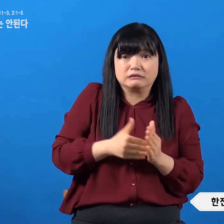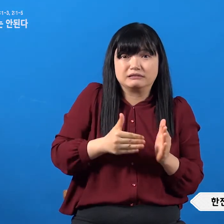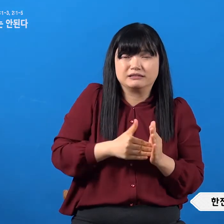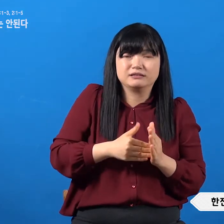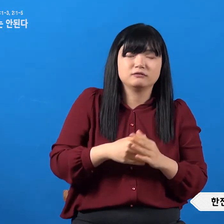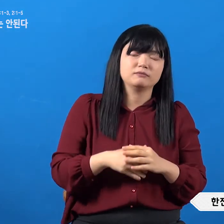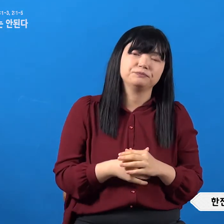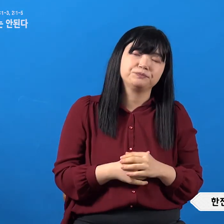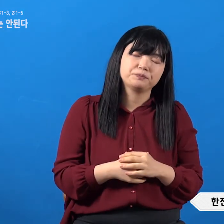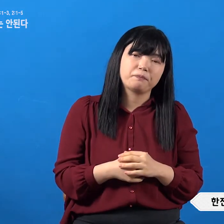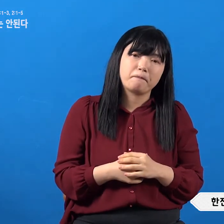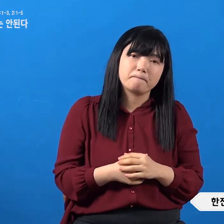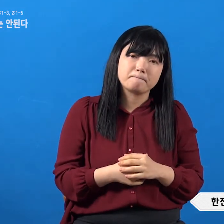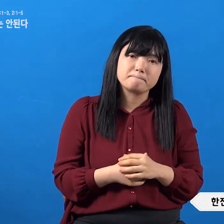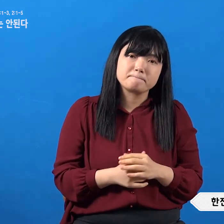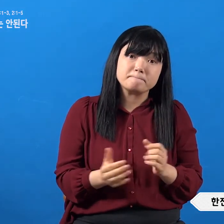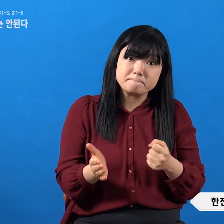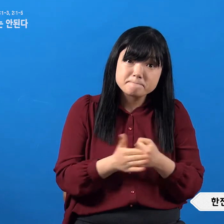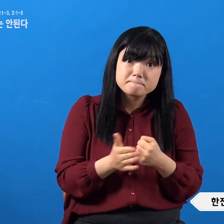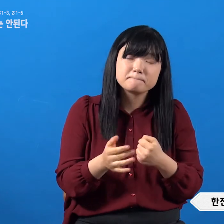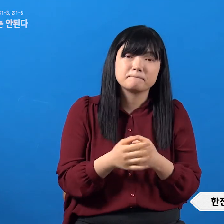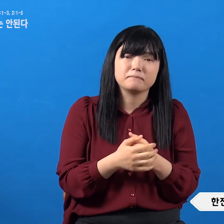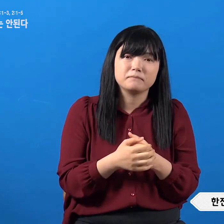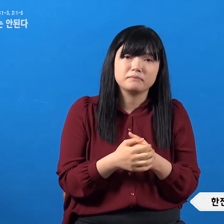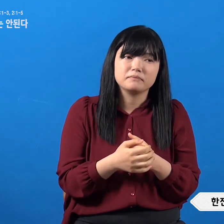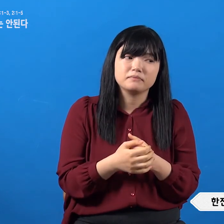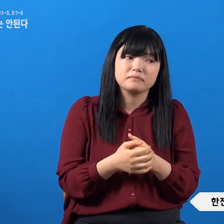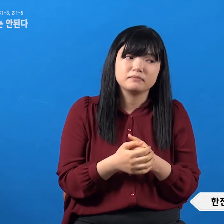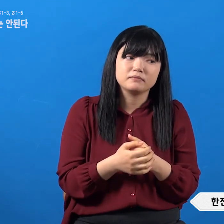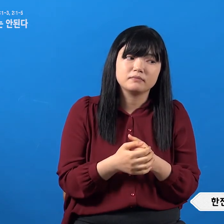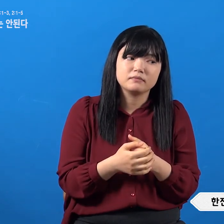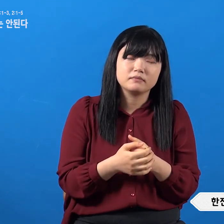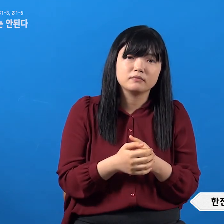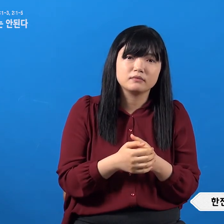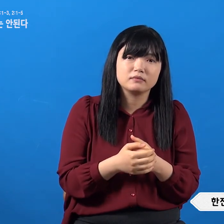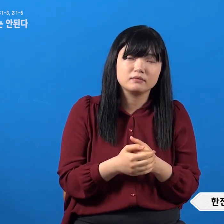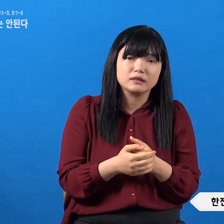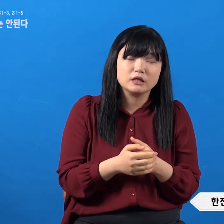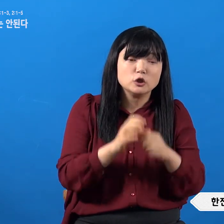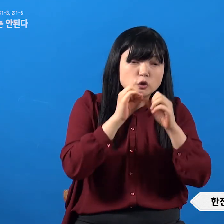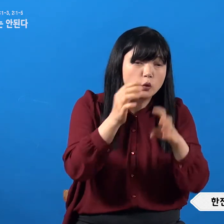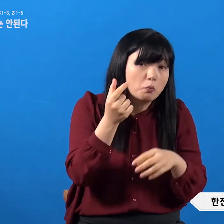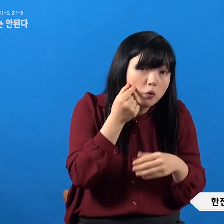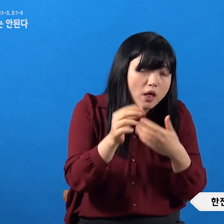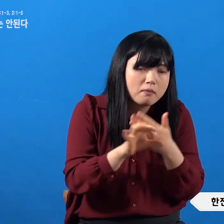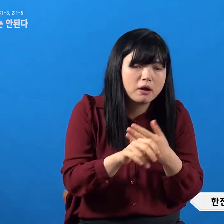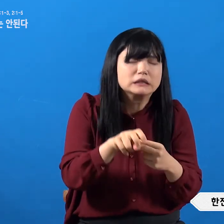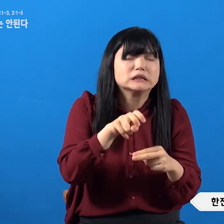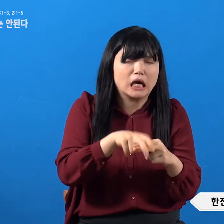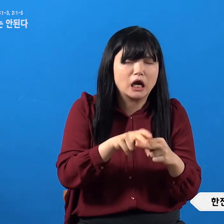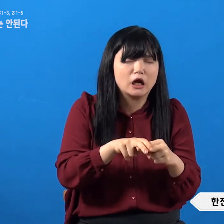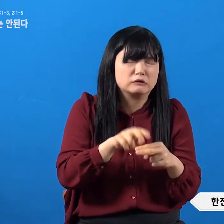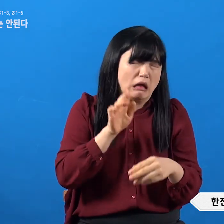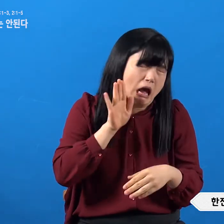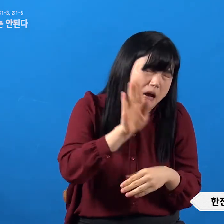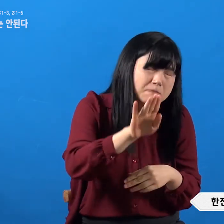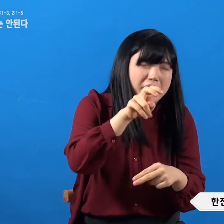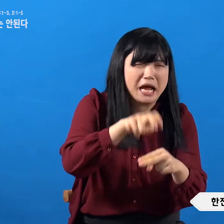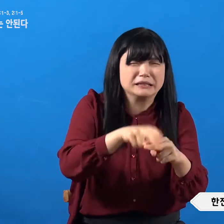끝입니다. 그래서 자기는 전도를 못하겠거든 자리라도 좀